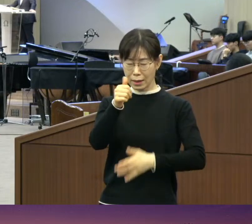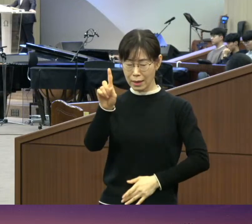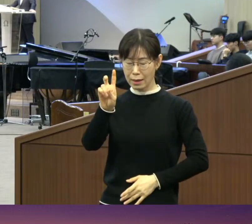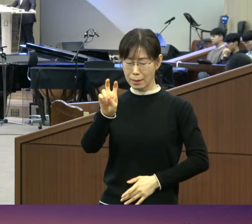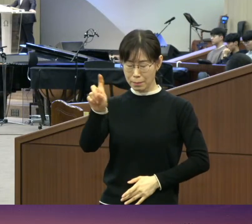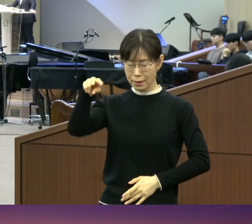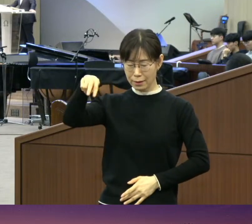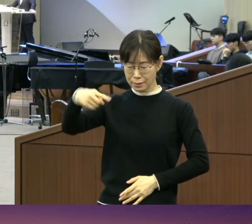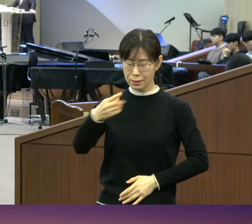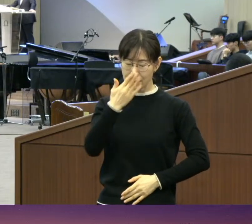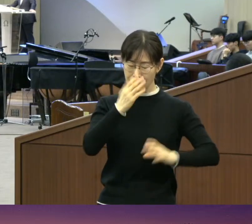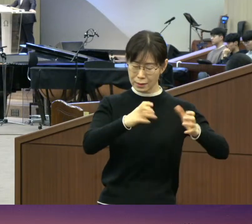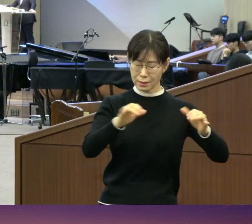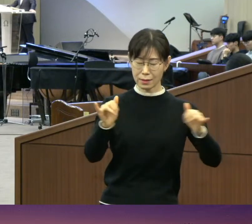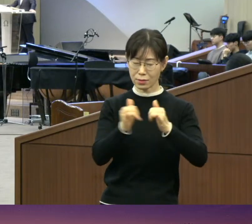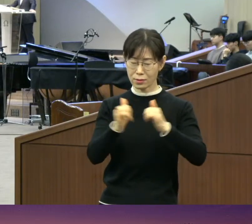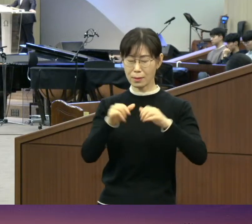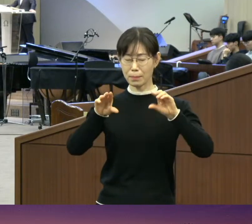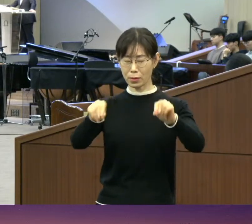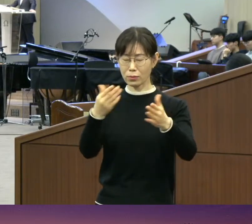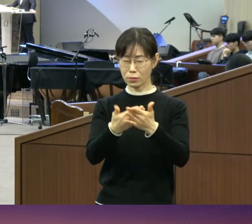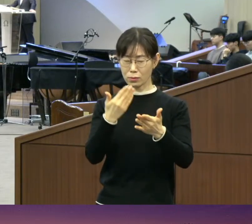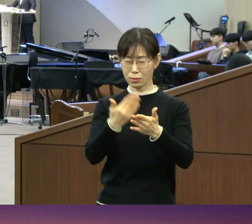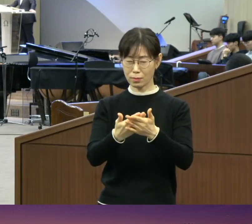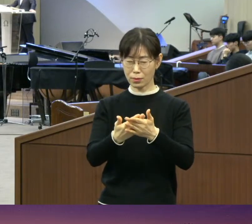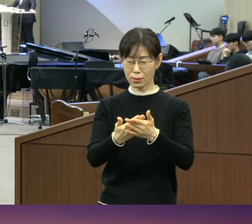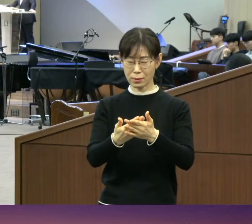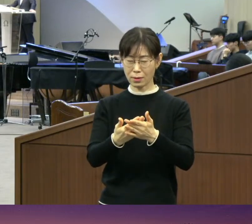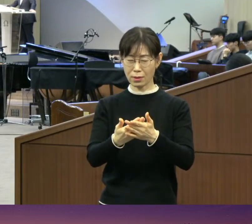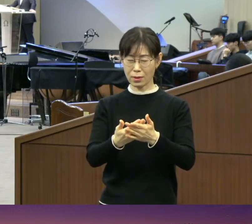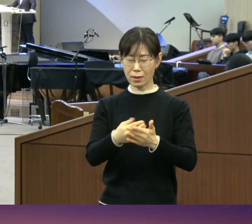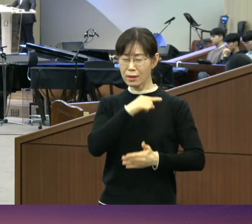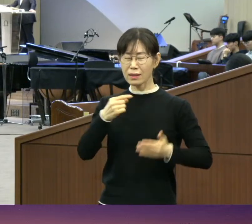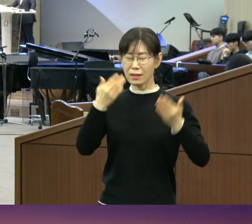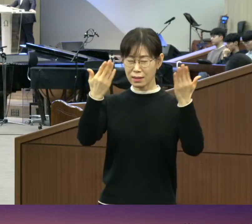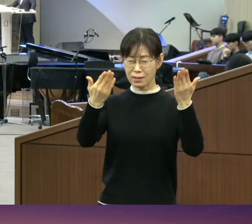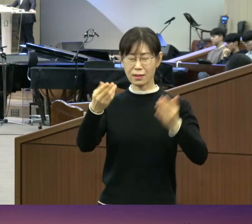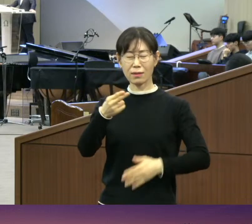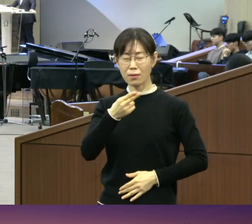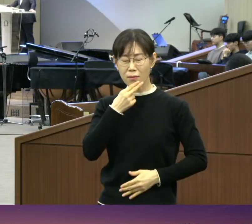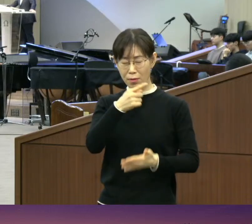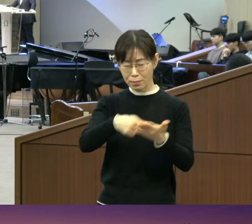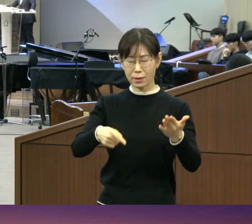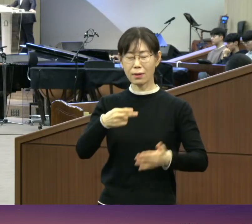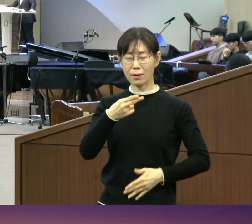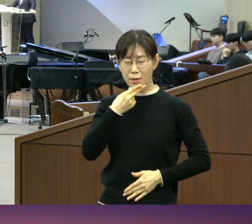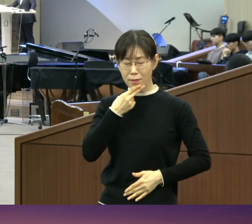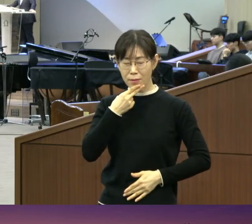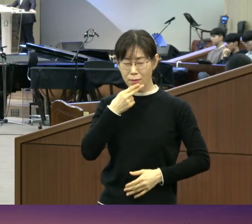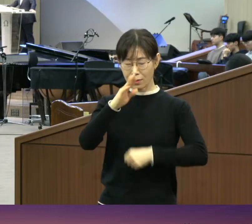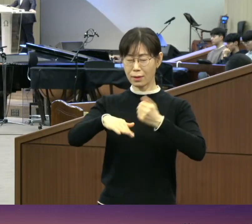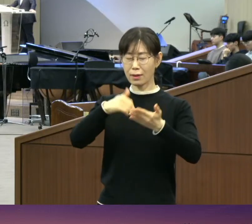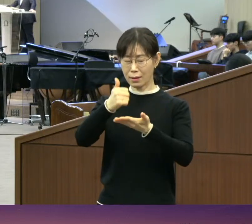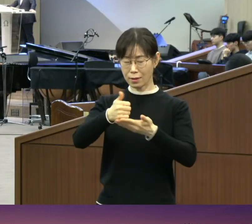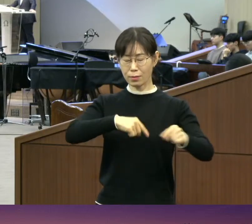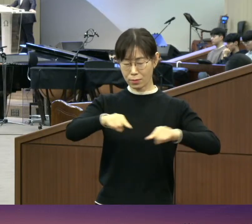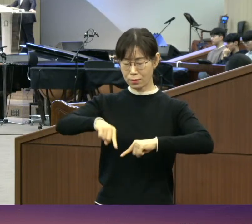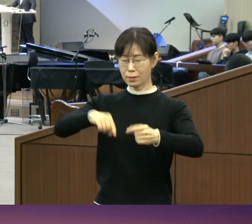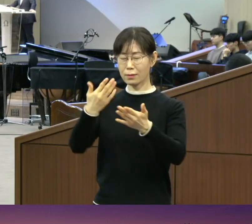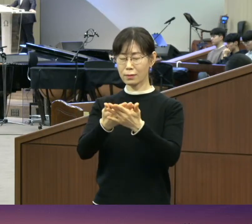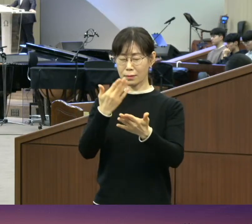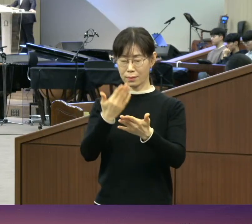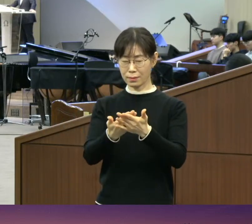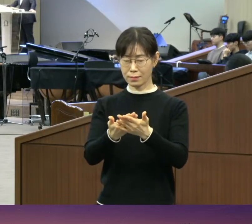이스라엘의 전쟁이 멈추어지게 하시고 무고한 생명이 더 이상 희생을 당하지 않도록 주님 통치하여